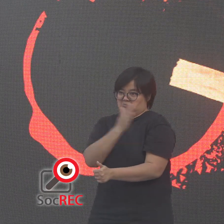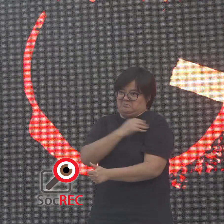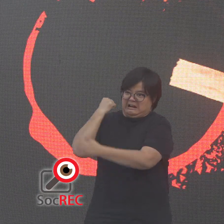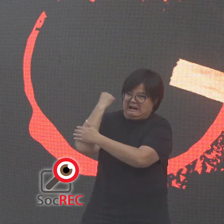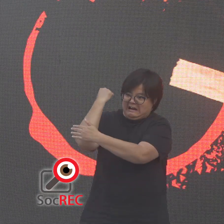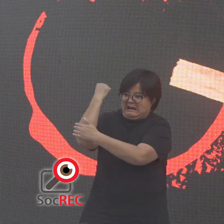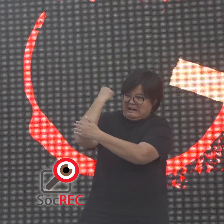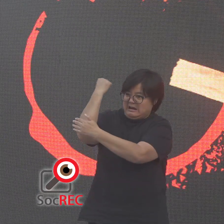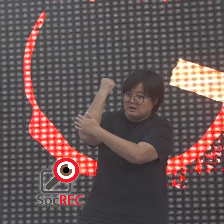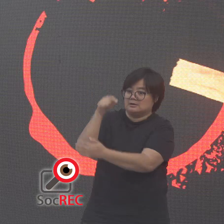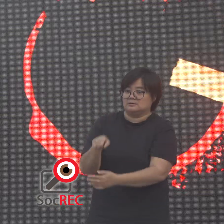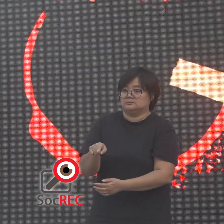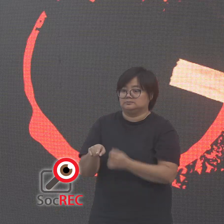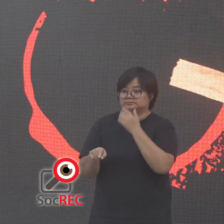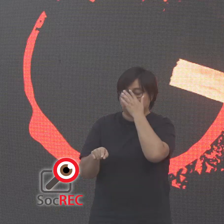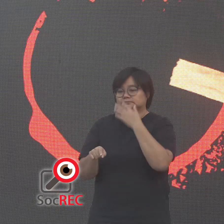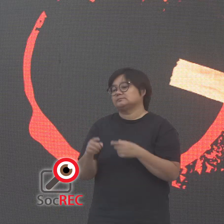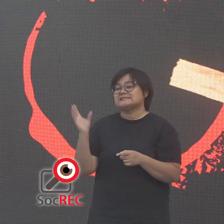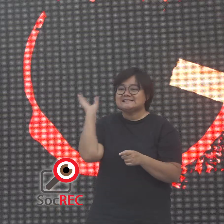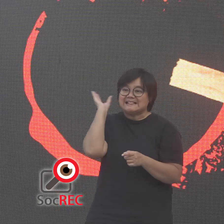足去辯護的一位代表律師。